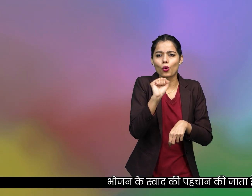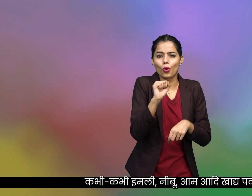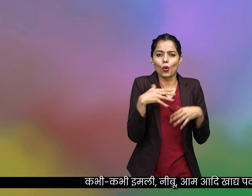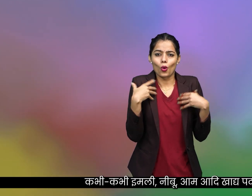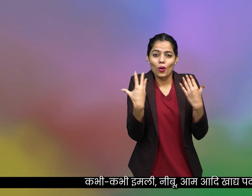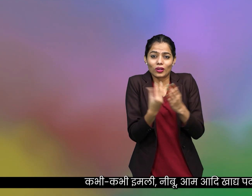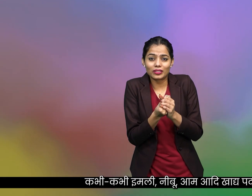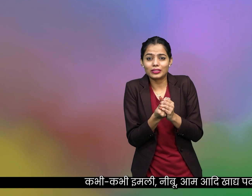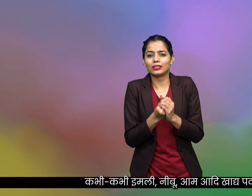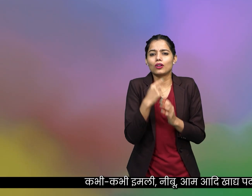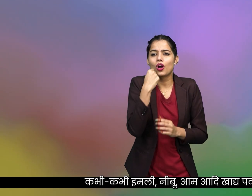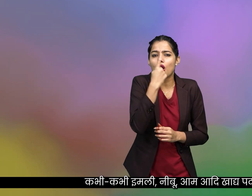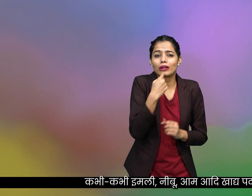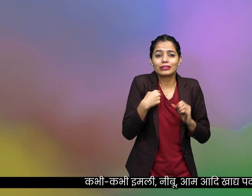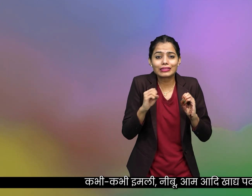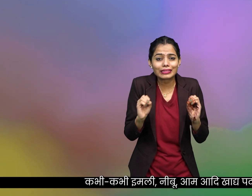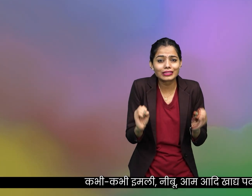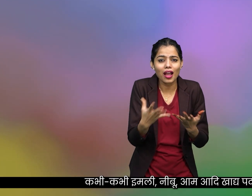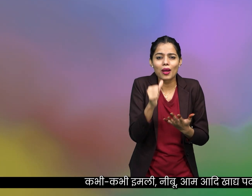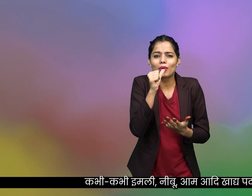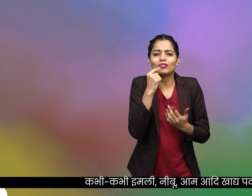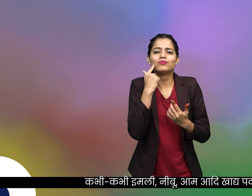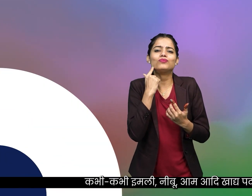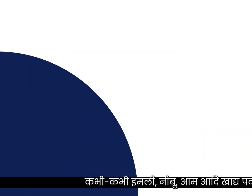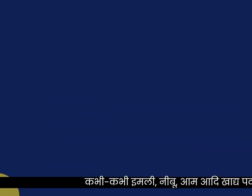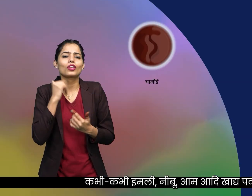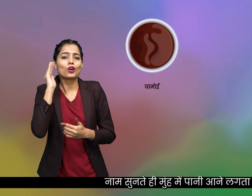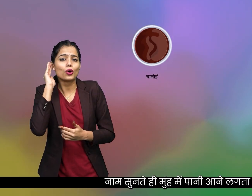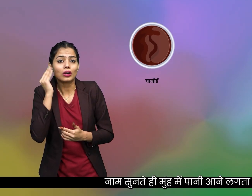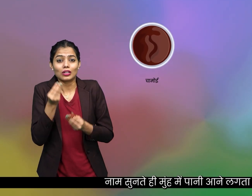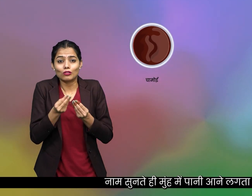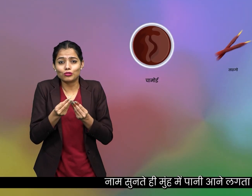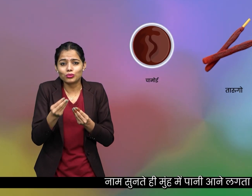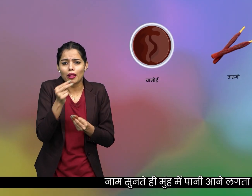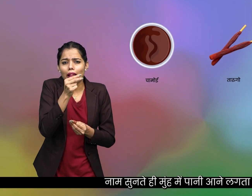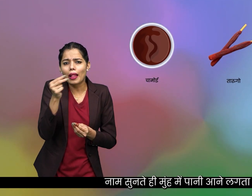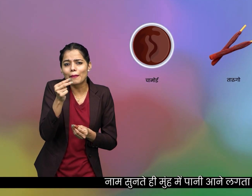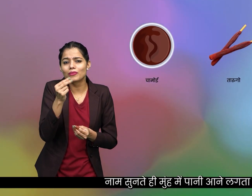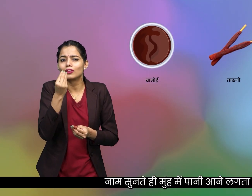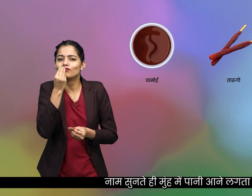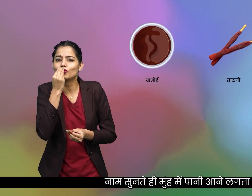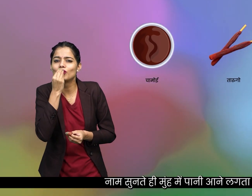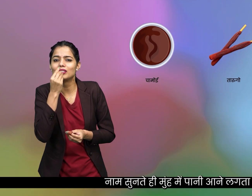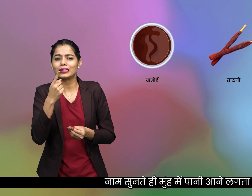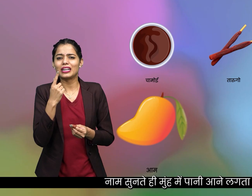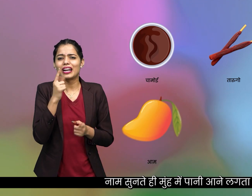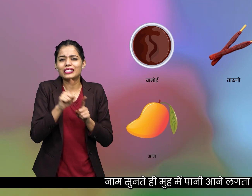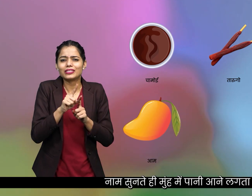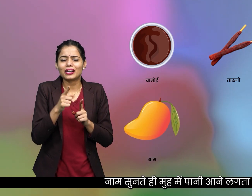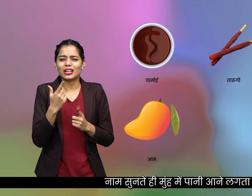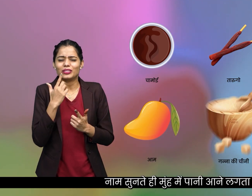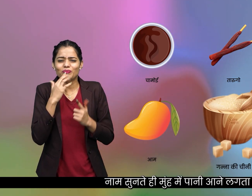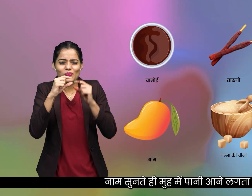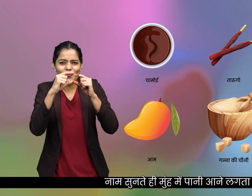जाती है। कभी कभी इमली, नींबू, आम आदि खाद्य पदार्थों का नाम सुनते ही मुंह में